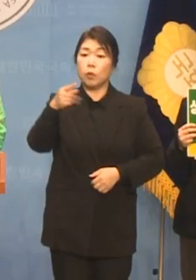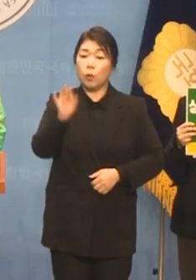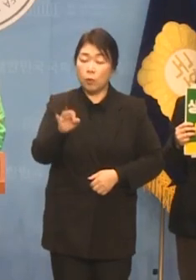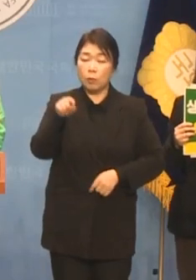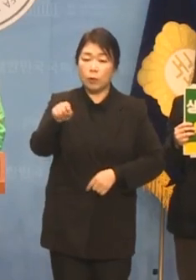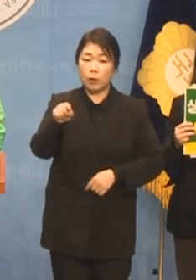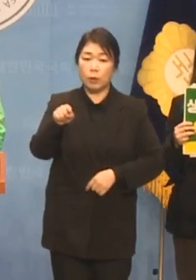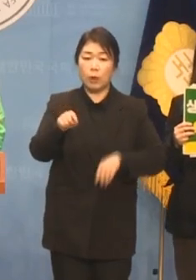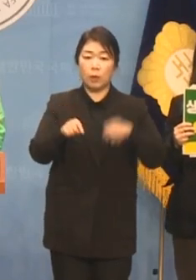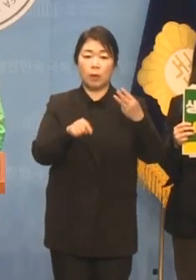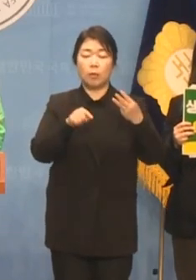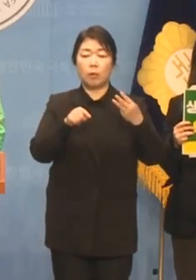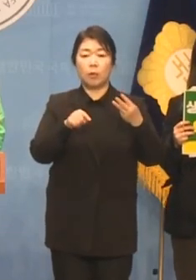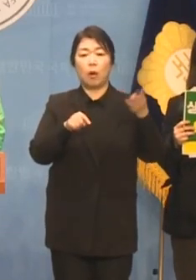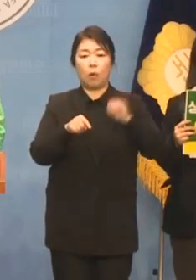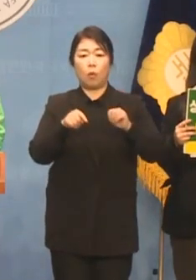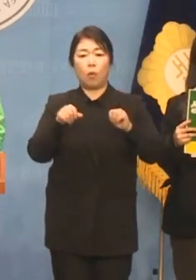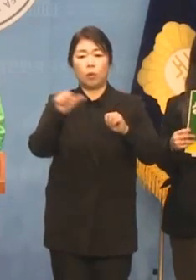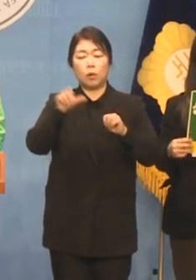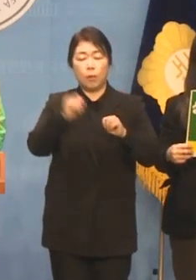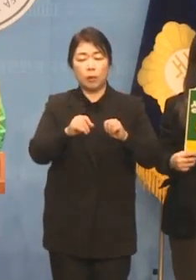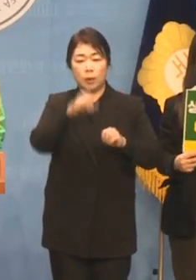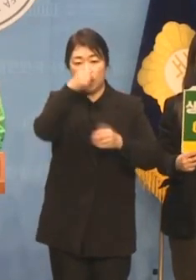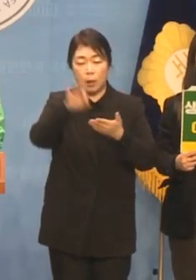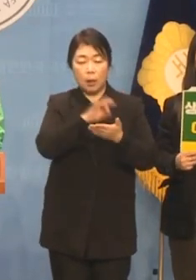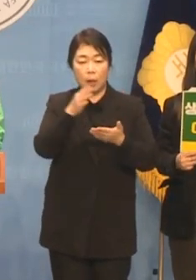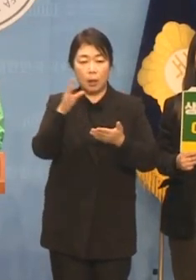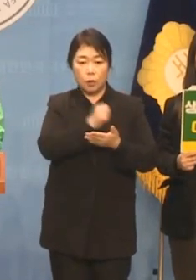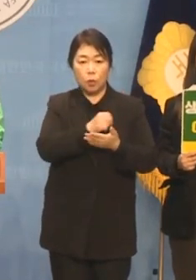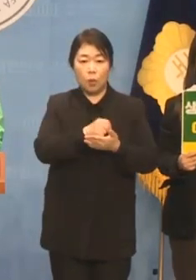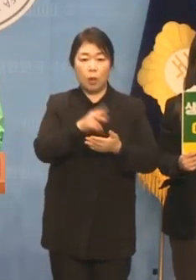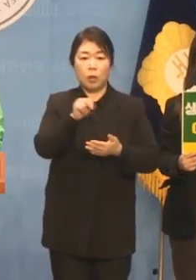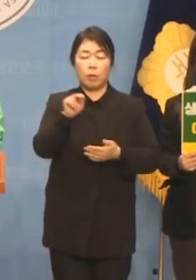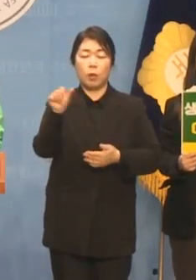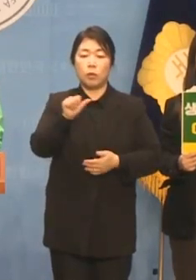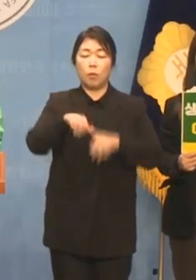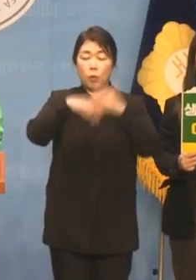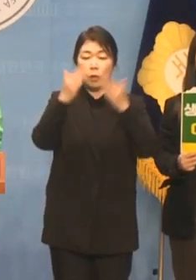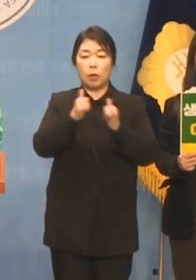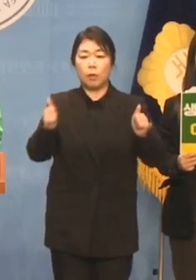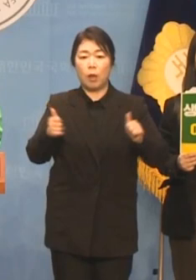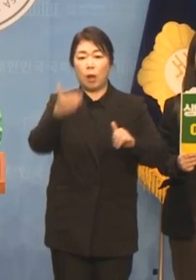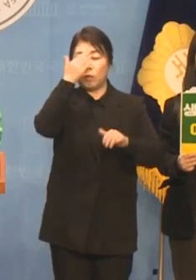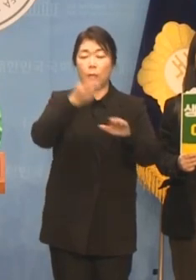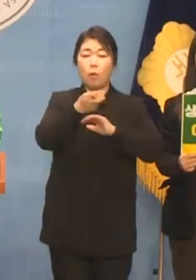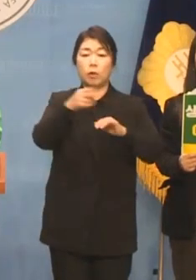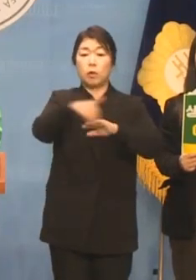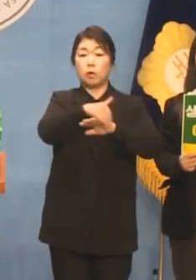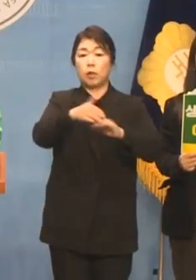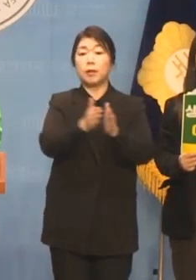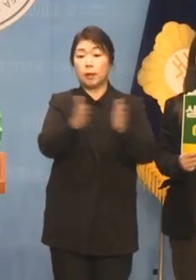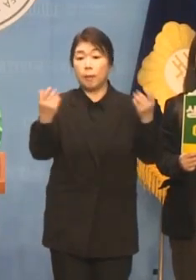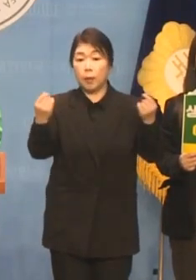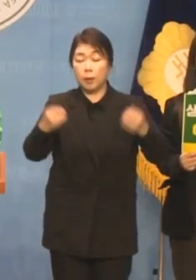3.5억 3억 5천만 원 예산으로 2 5천명 인구 모두의 보편적인 무상버스 정책을